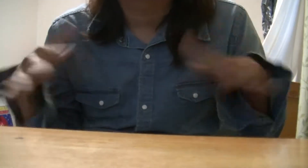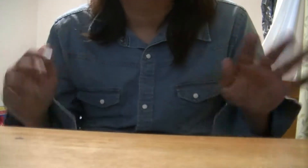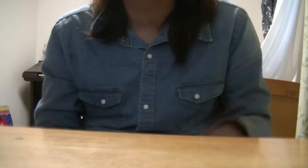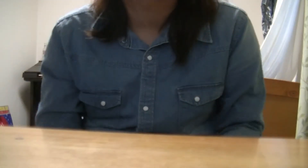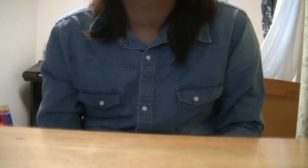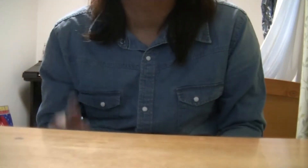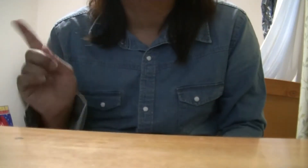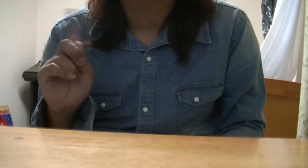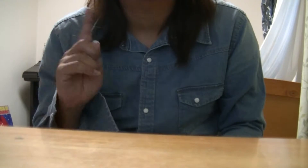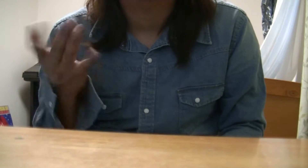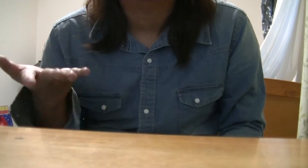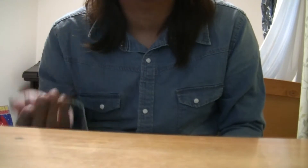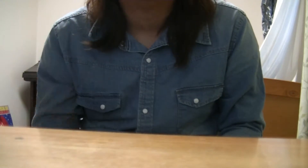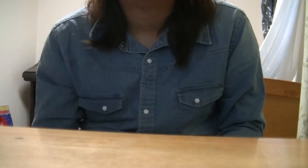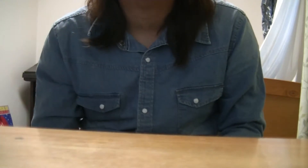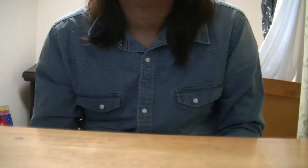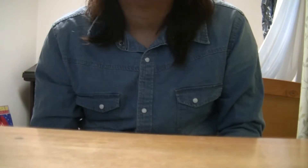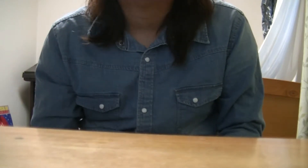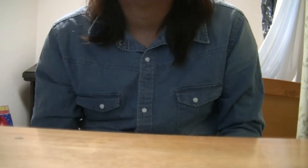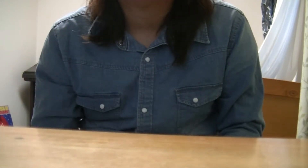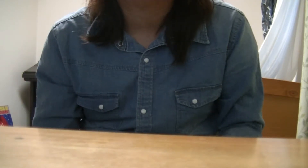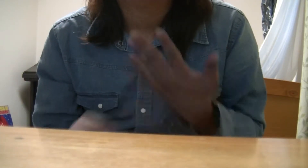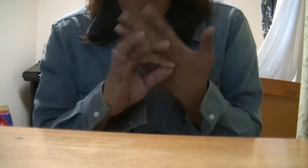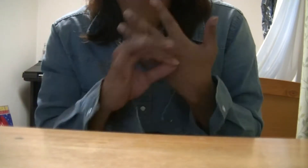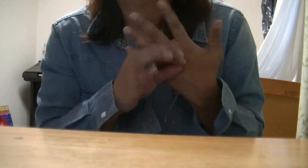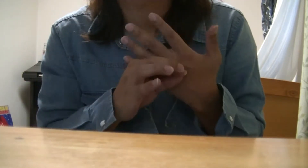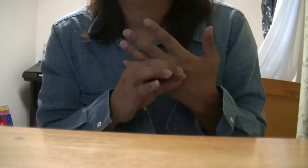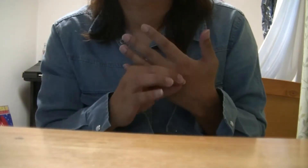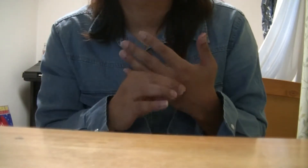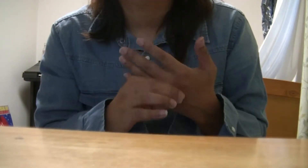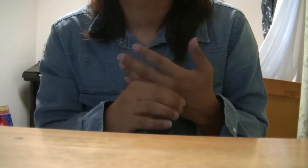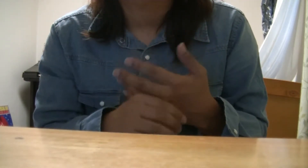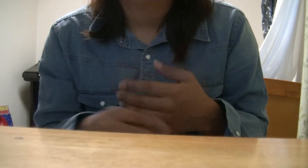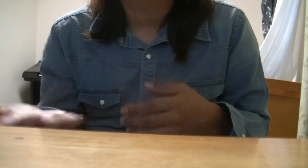。例えば、ちょっと古い例になりますけど、